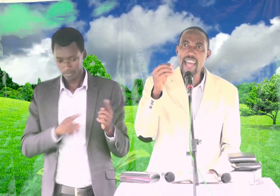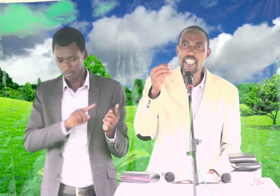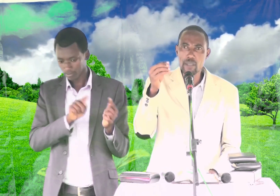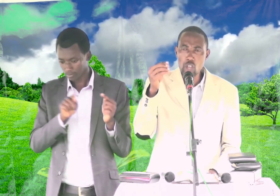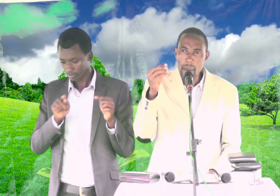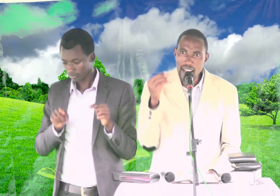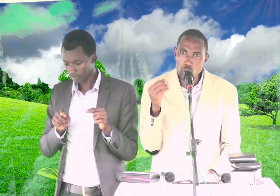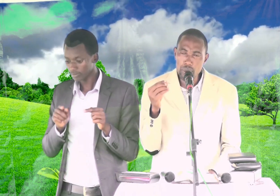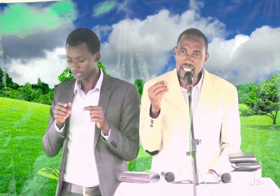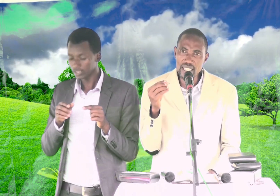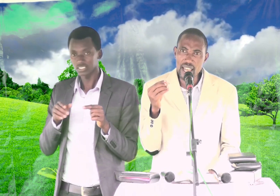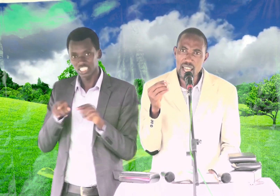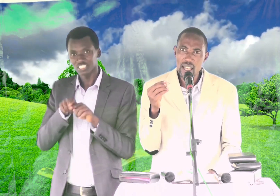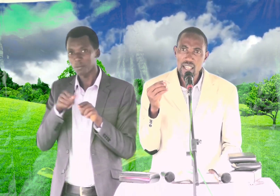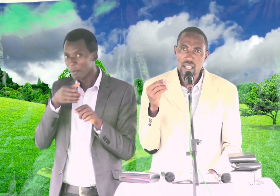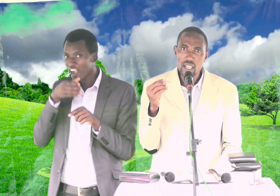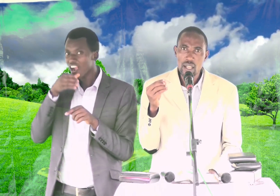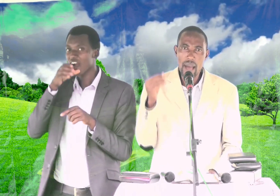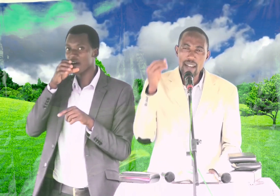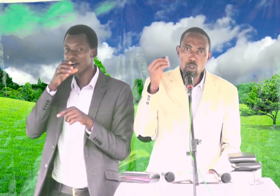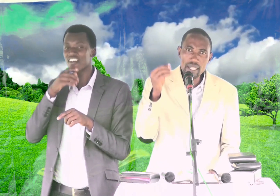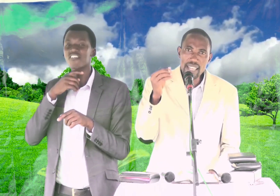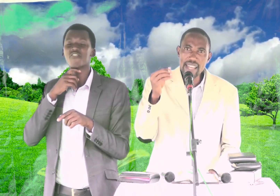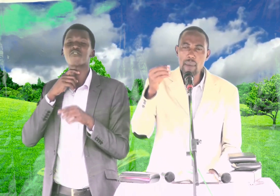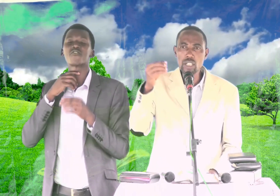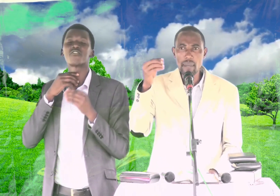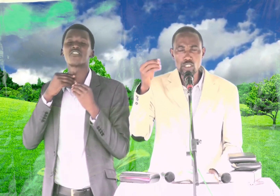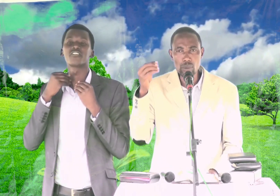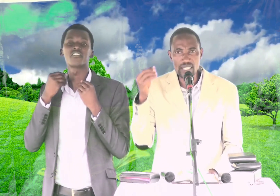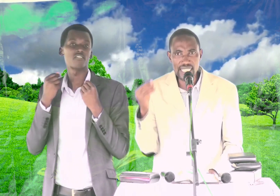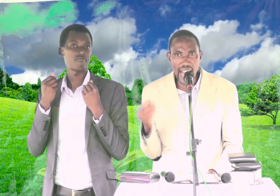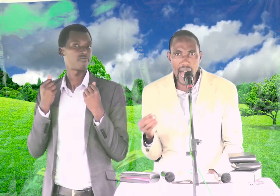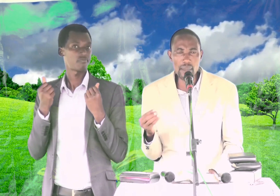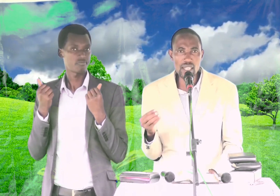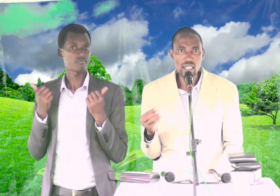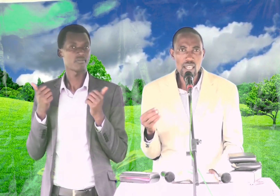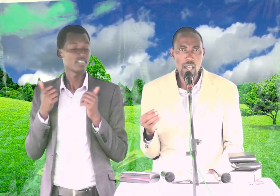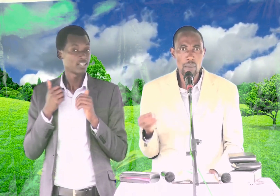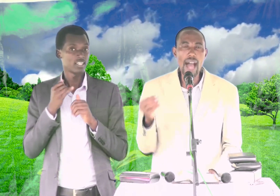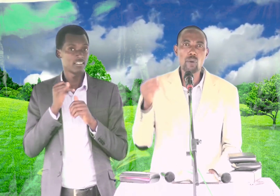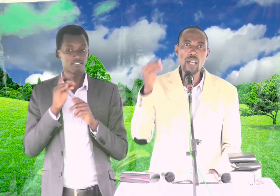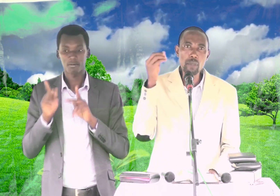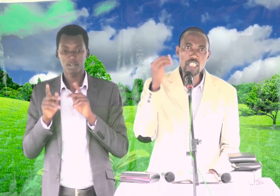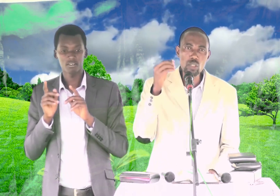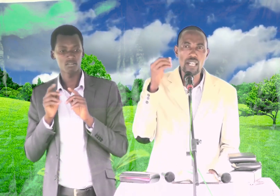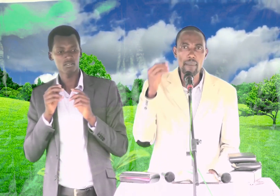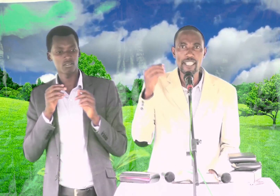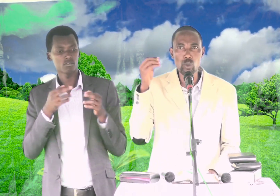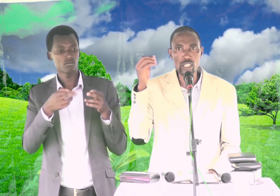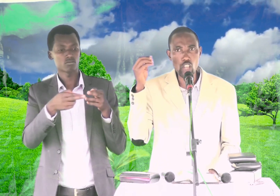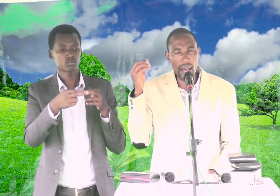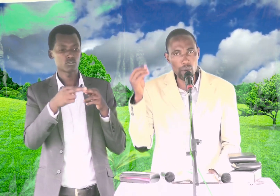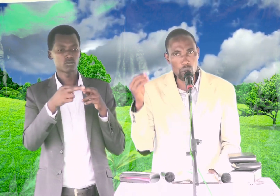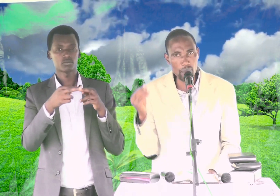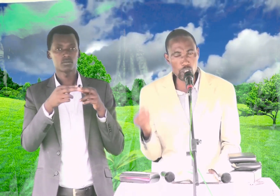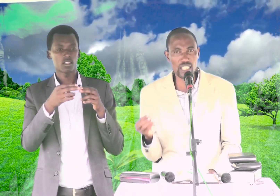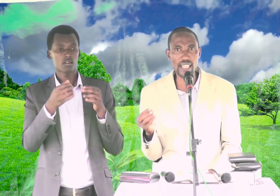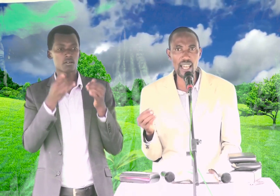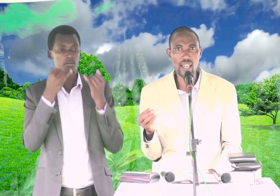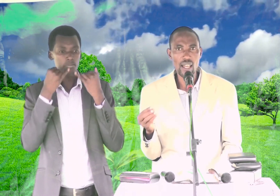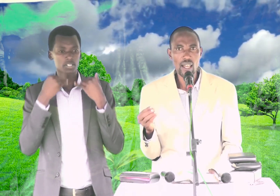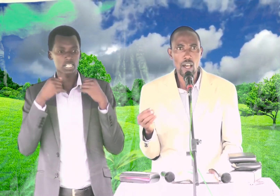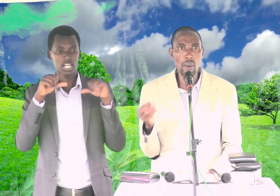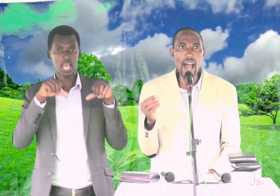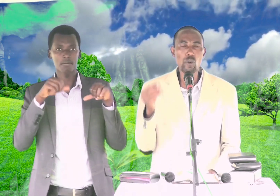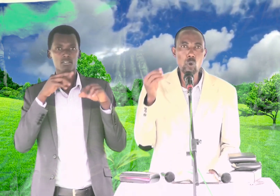gusubiza abandi ibyo bakubwiye bakubwira nabo ukabasubiza inabi baguhemukira ukabitura icyo